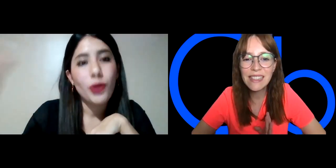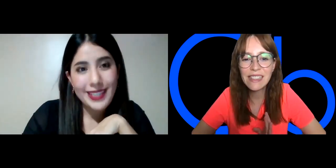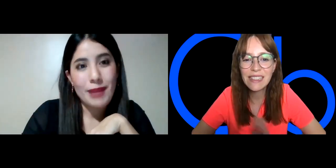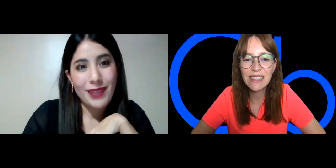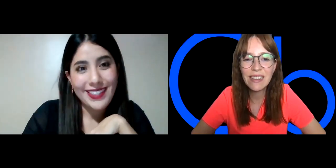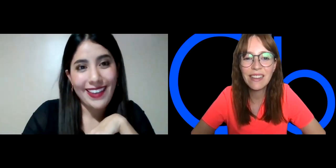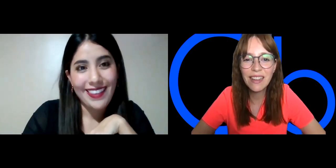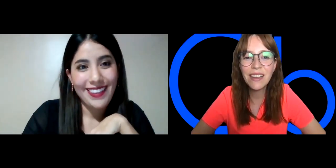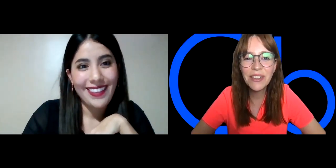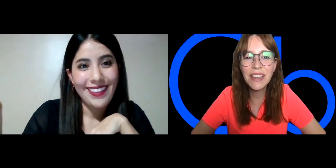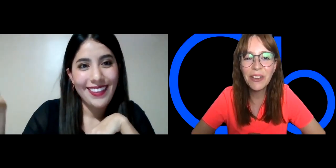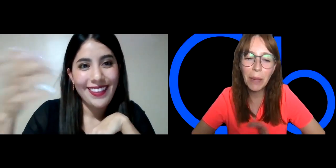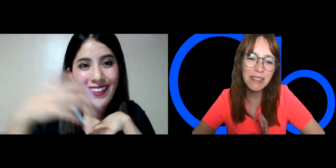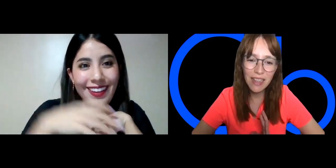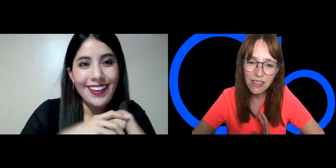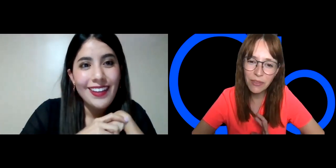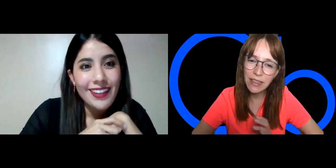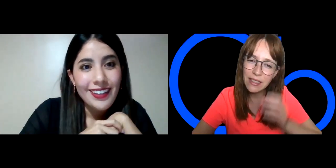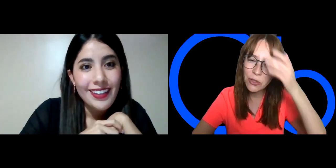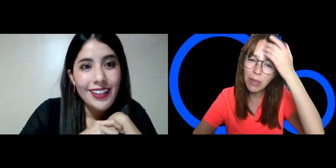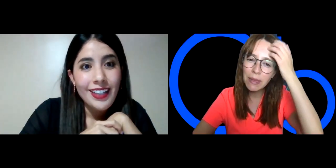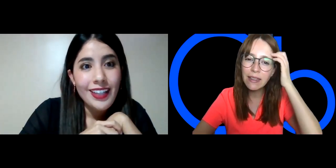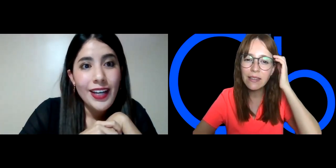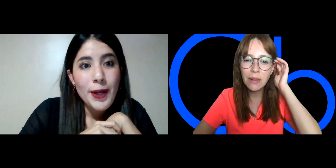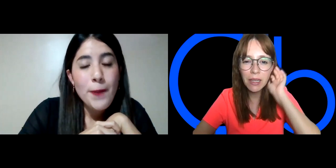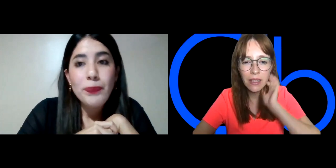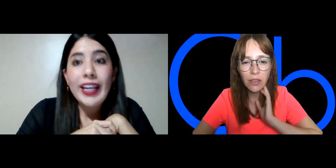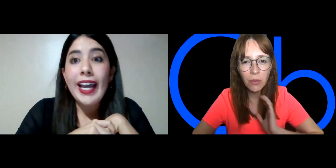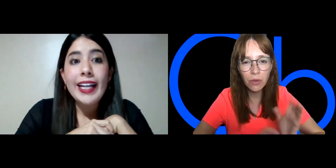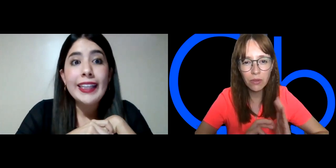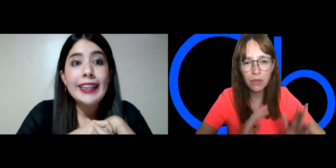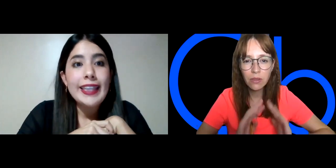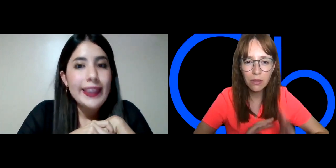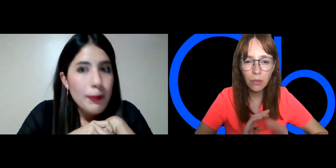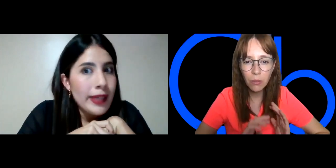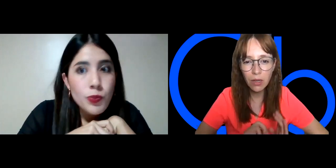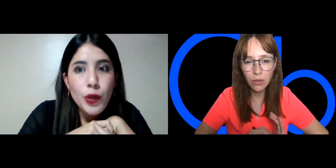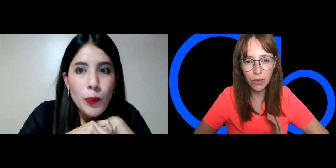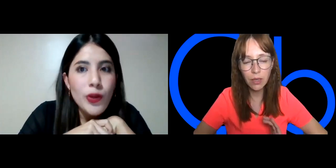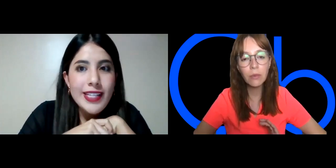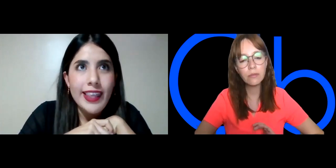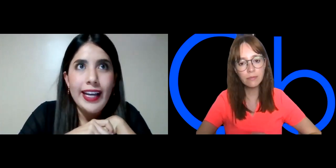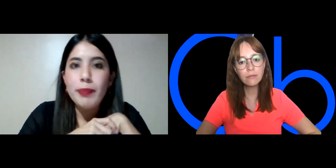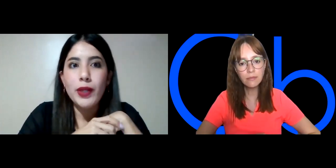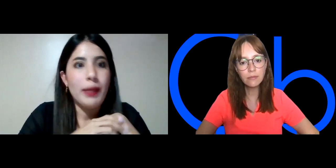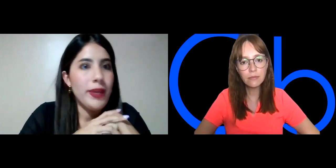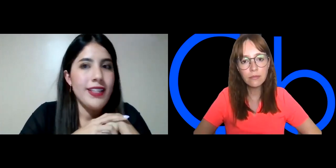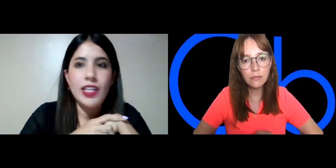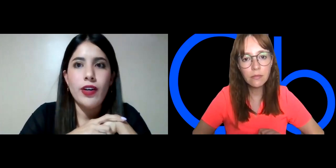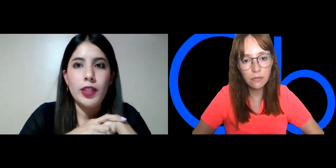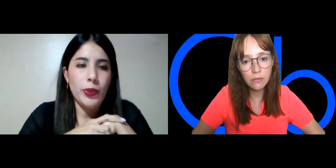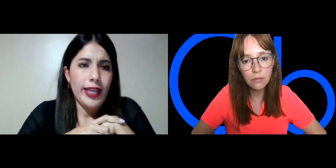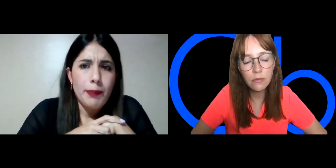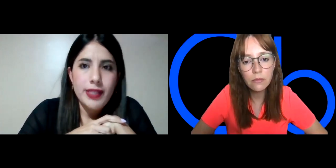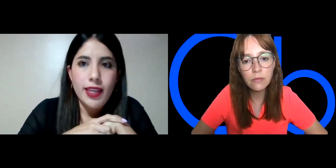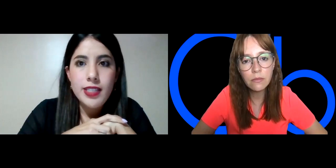vive con discapacidad. Ok, o capacidades diferentes, ¿no? También es como... También es muy común que se diga, pero también es